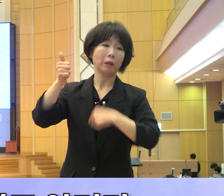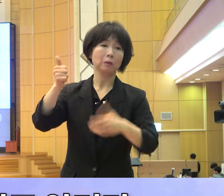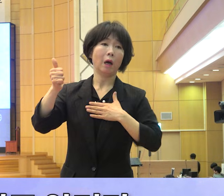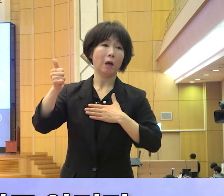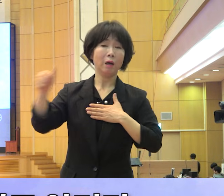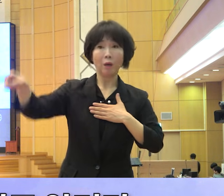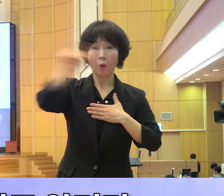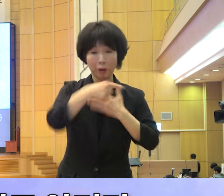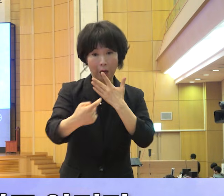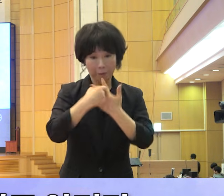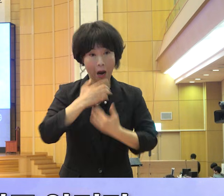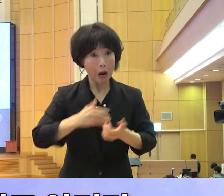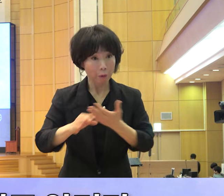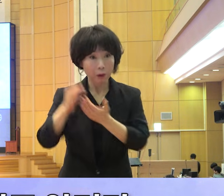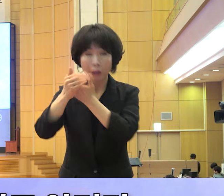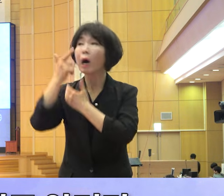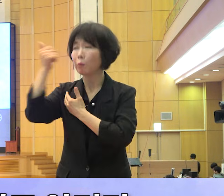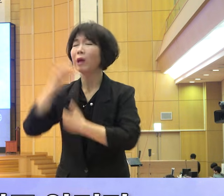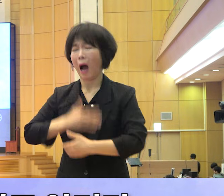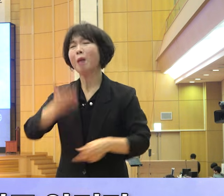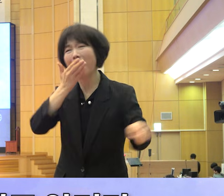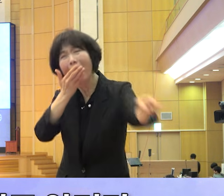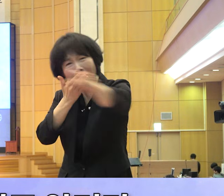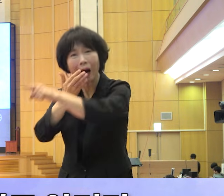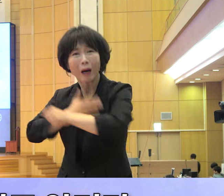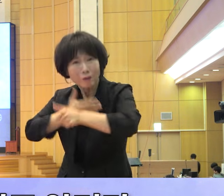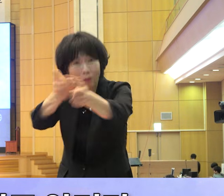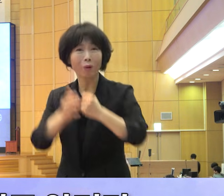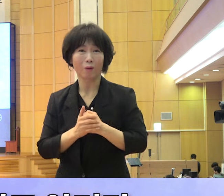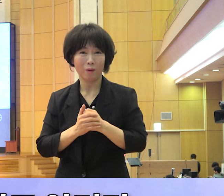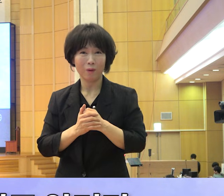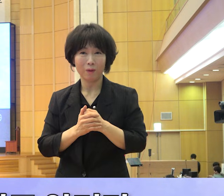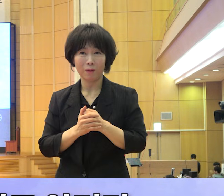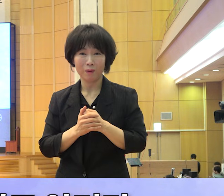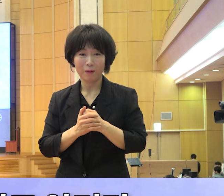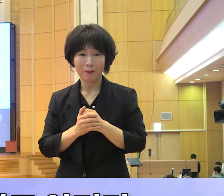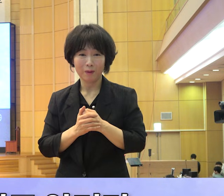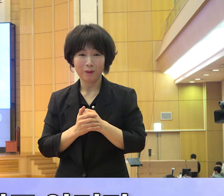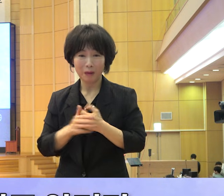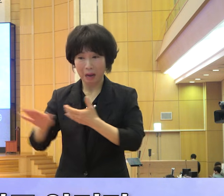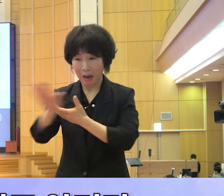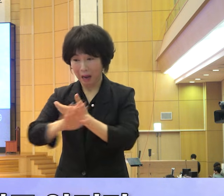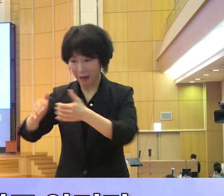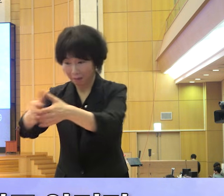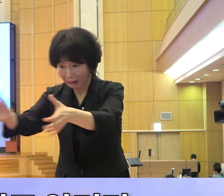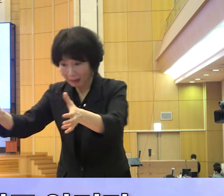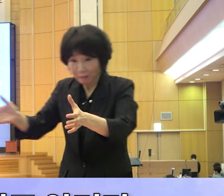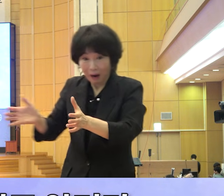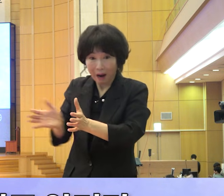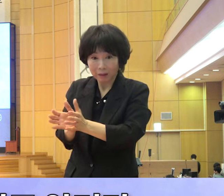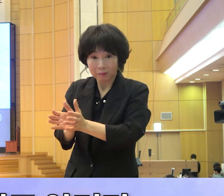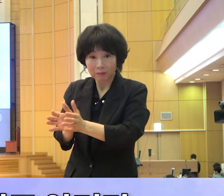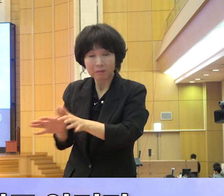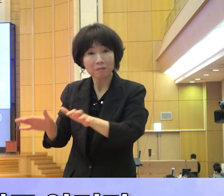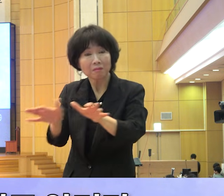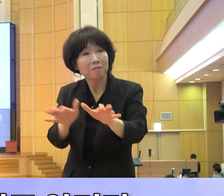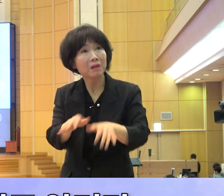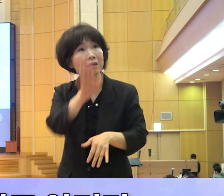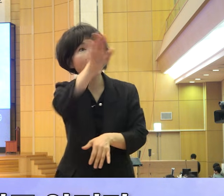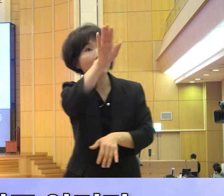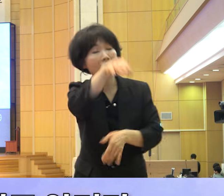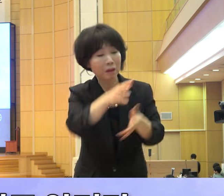너희가 나를 알면 아버지도 알 것이다 라고 말을 하는데, 바리새파 사람들이 말하기를 네 아버지가 어디